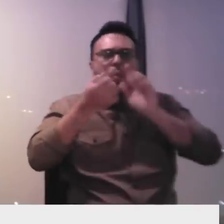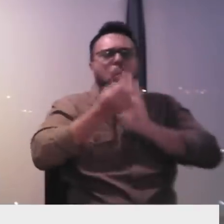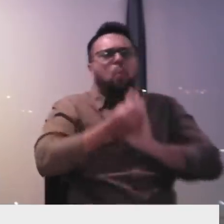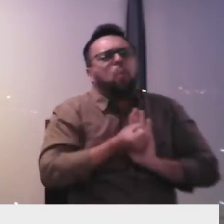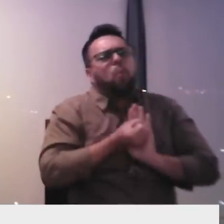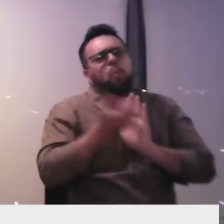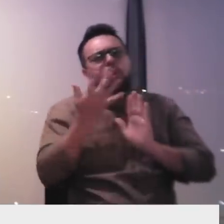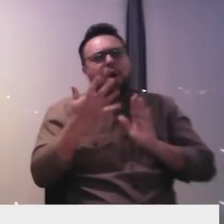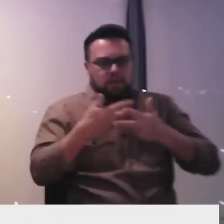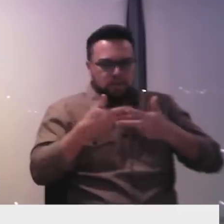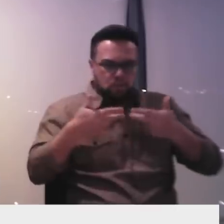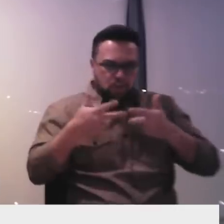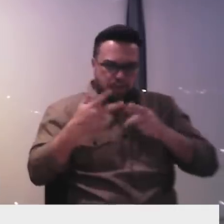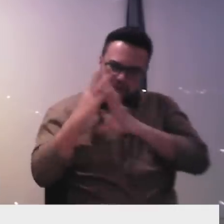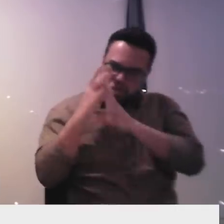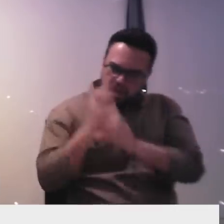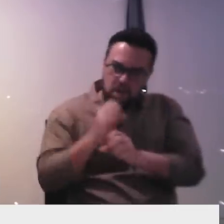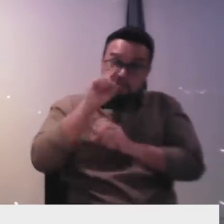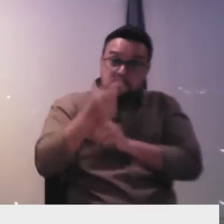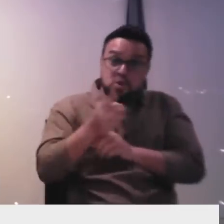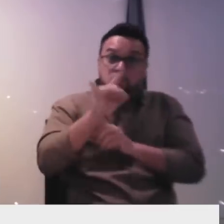dias, estavam sendo